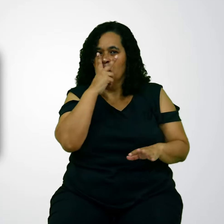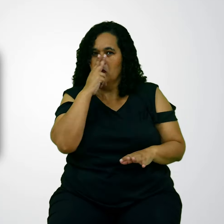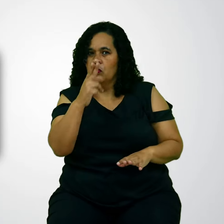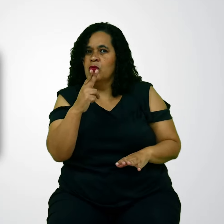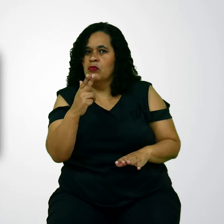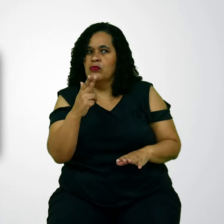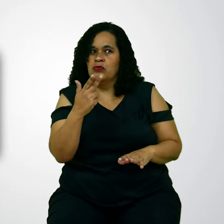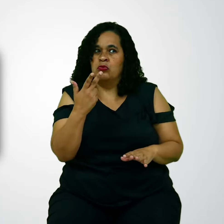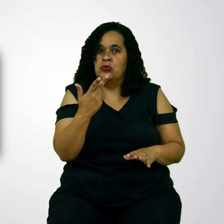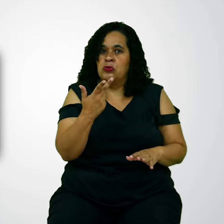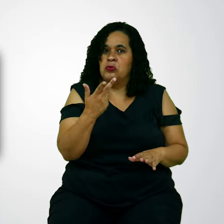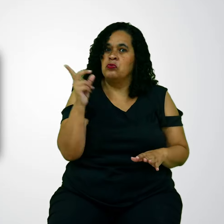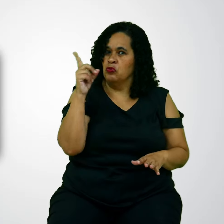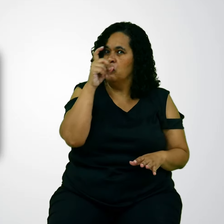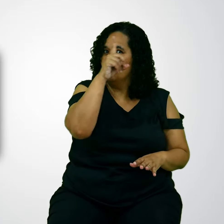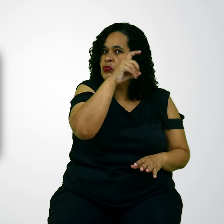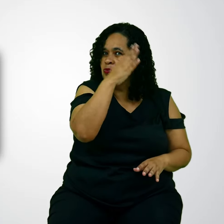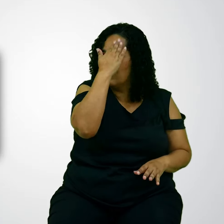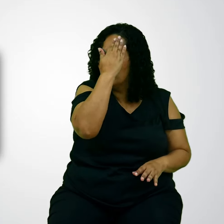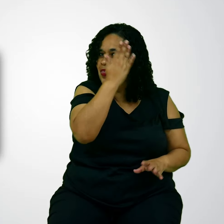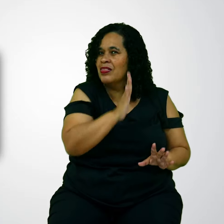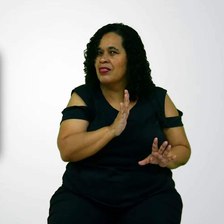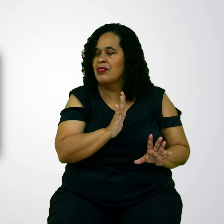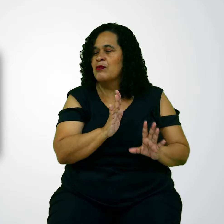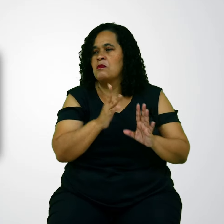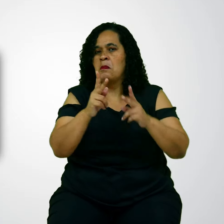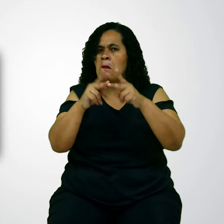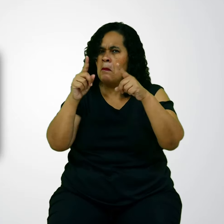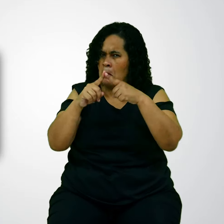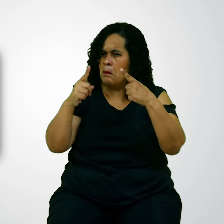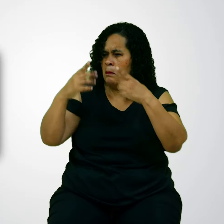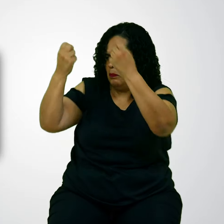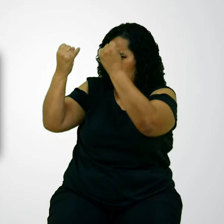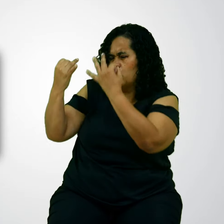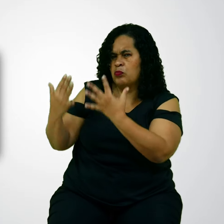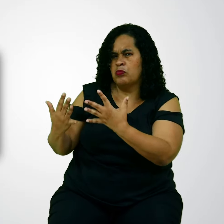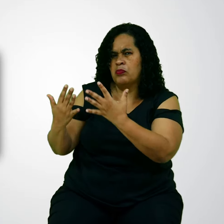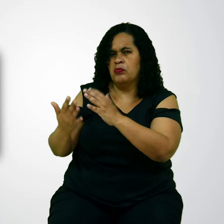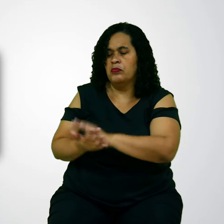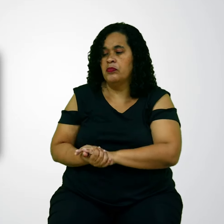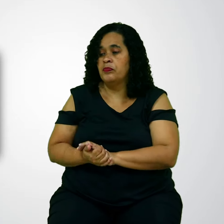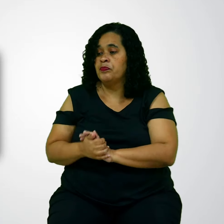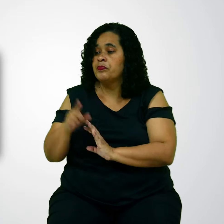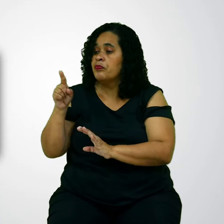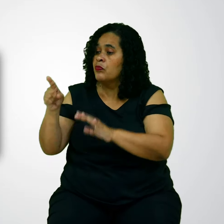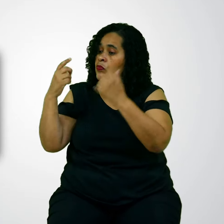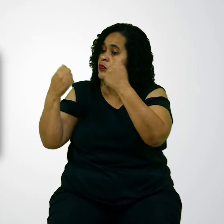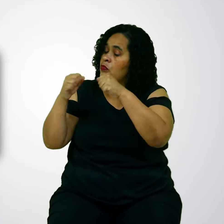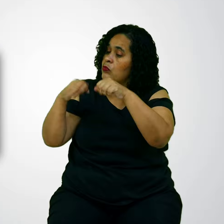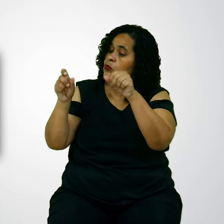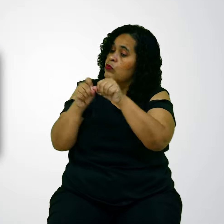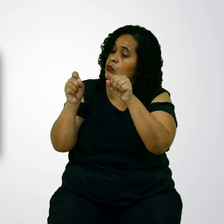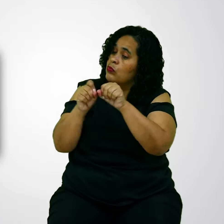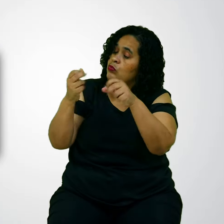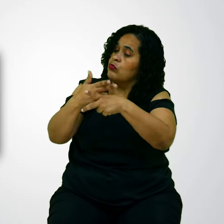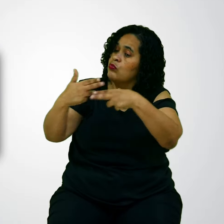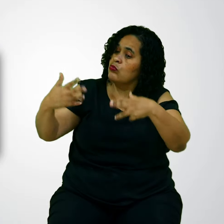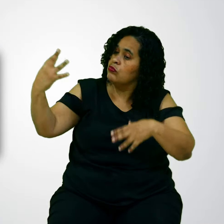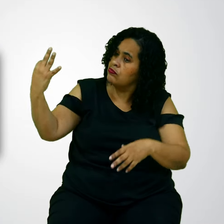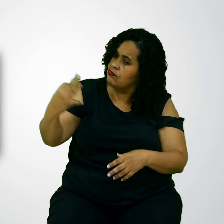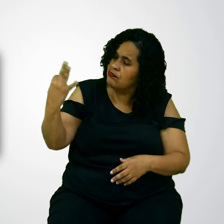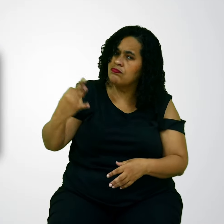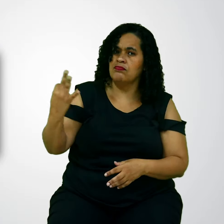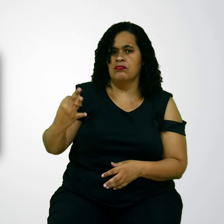que pregar. Eu falei para ela: então, por que a minha filha precisa fazer as coisas corretas? Por conta de Cristo,